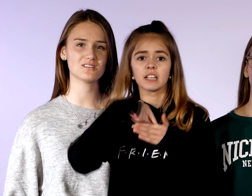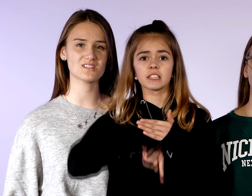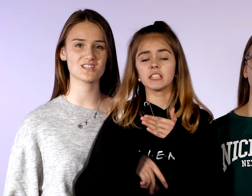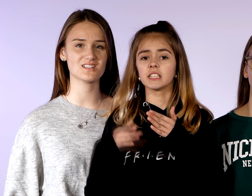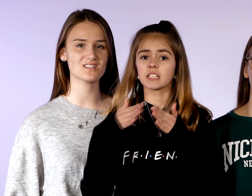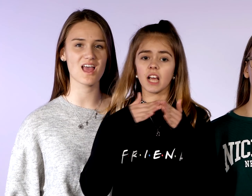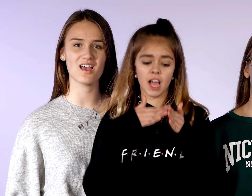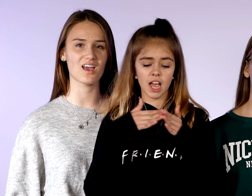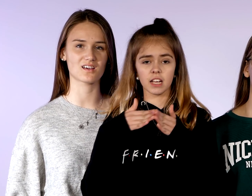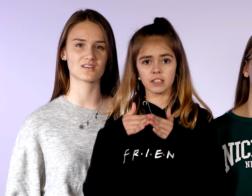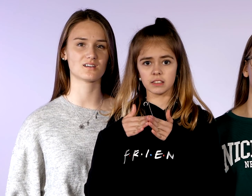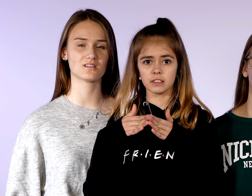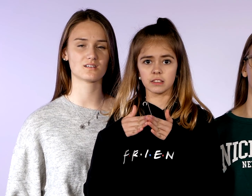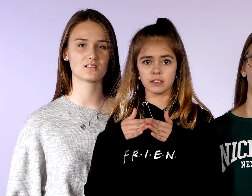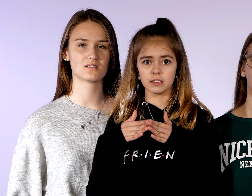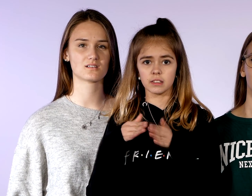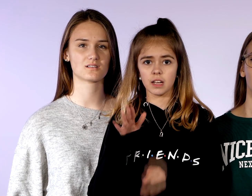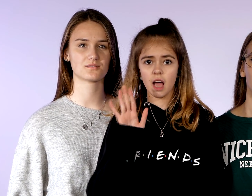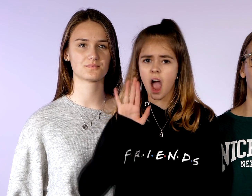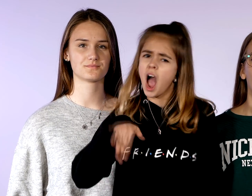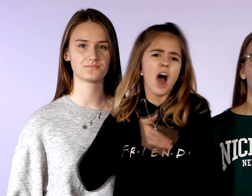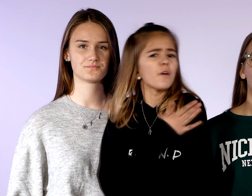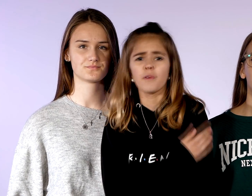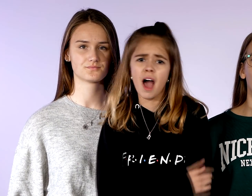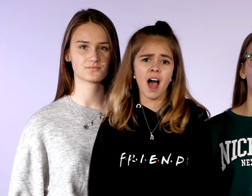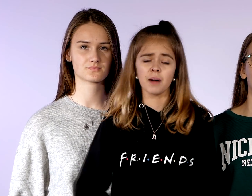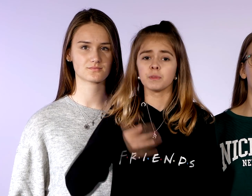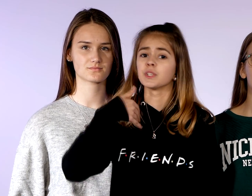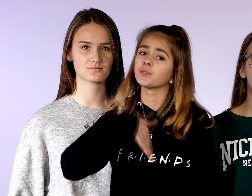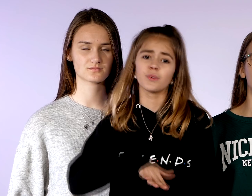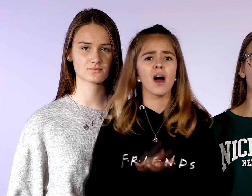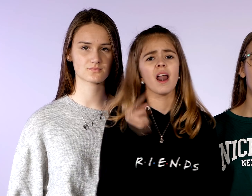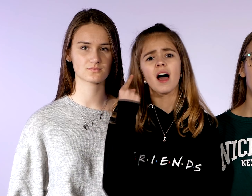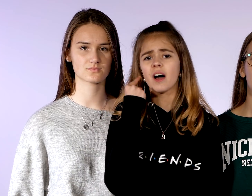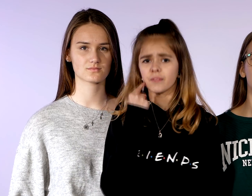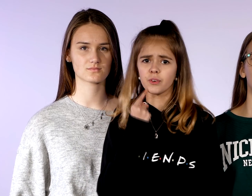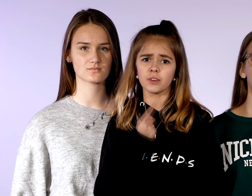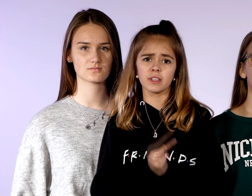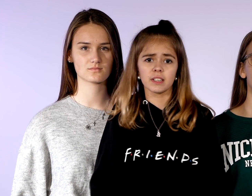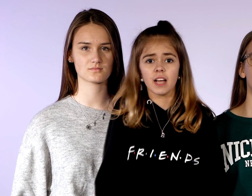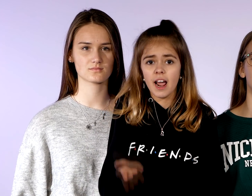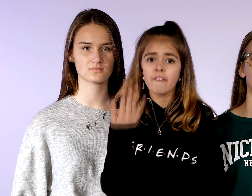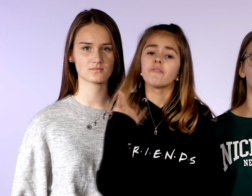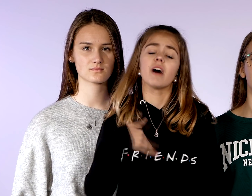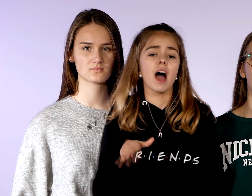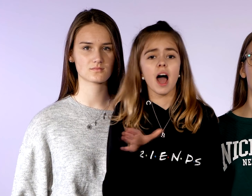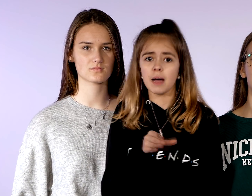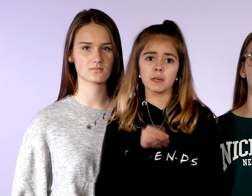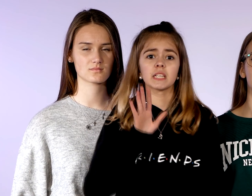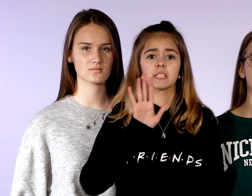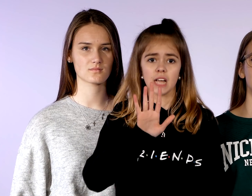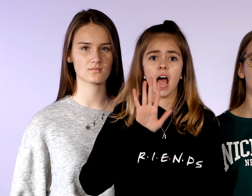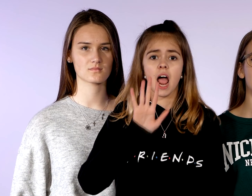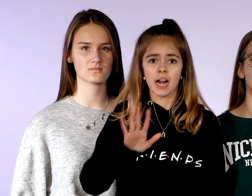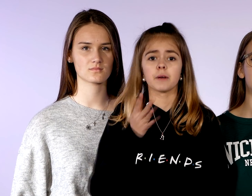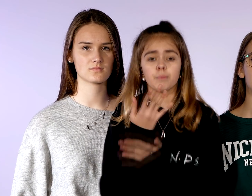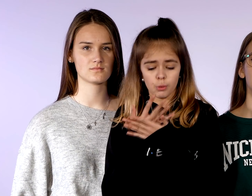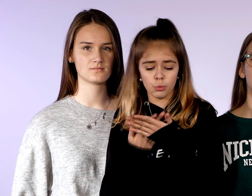zitternd in der Ecke, auf Armen voller Wunden, war mit deinem